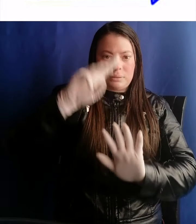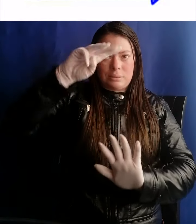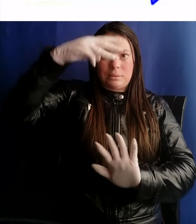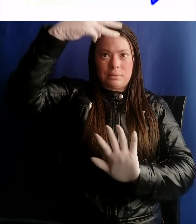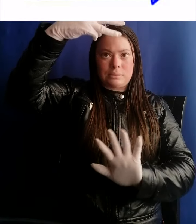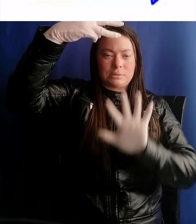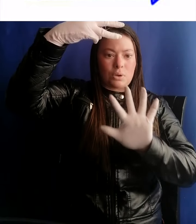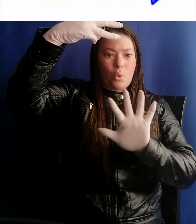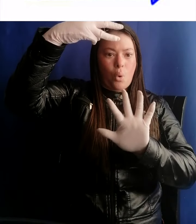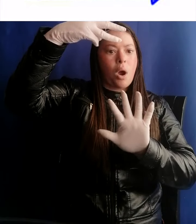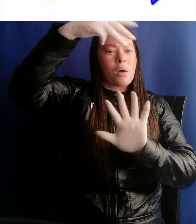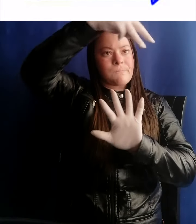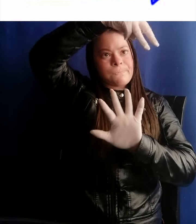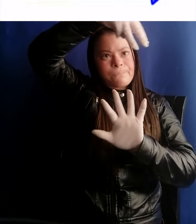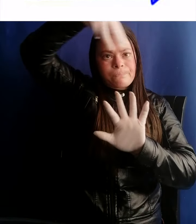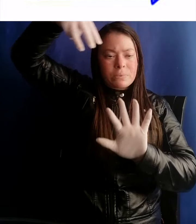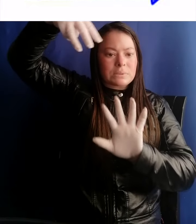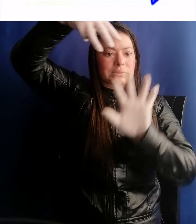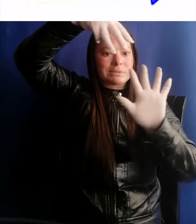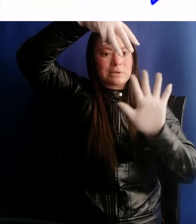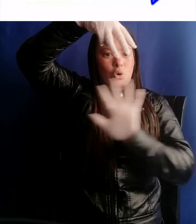molde.